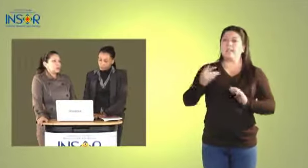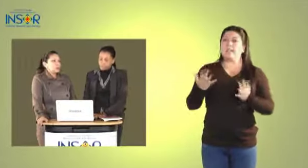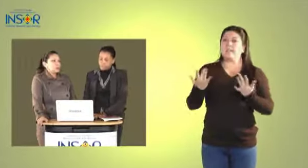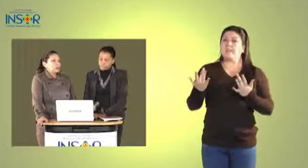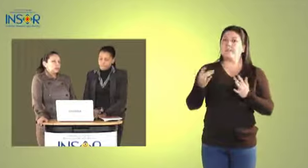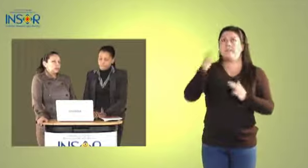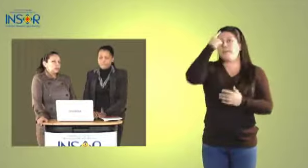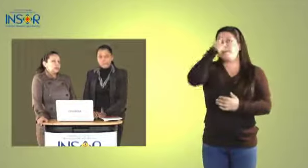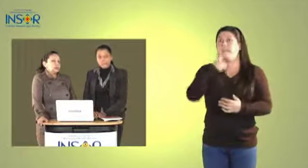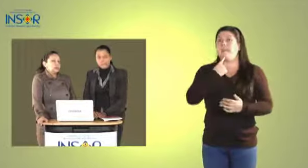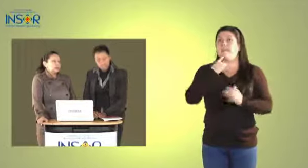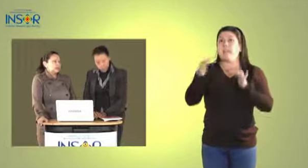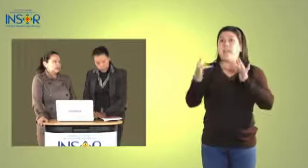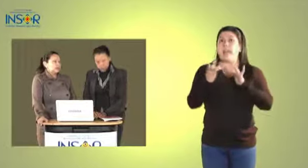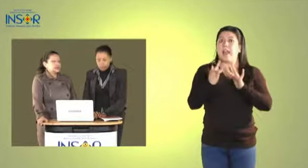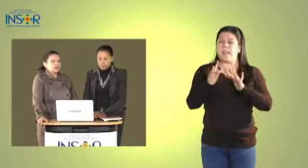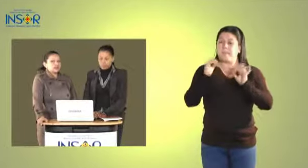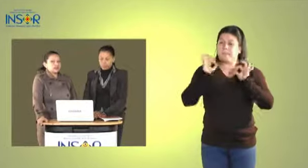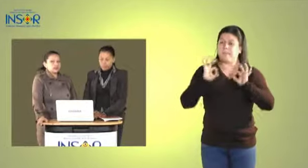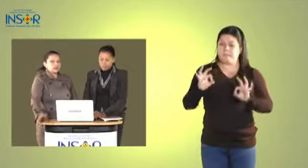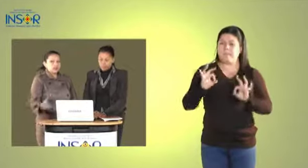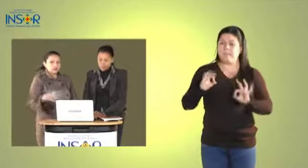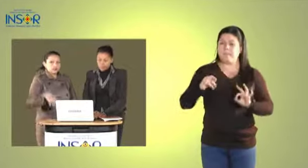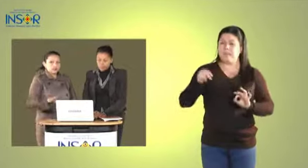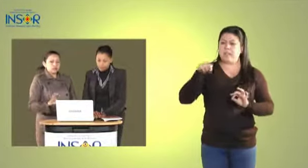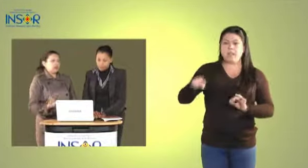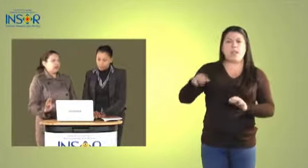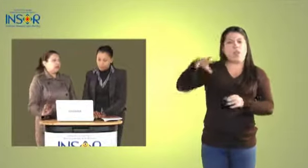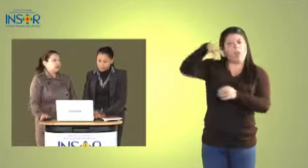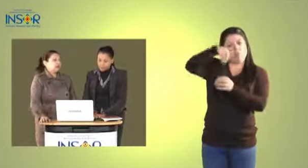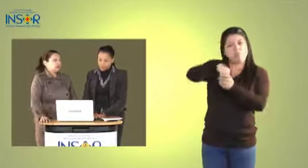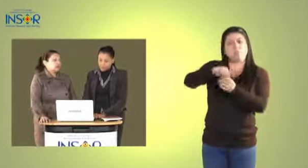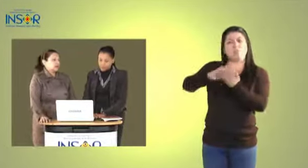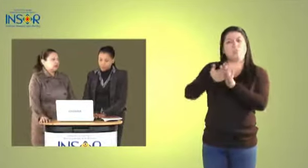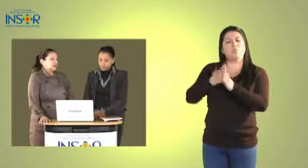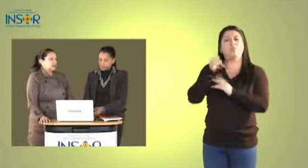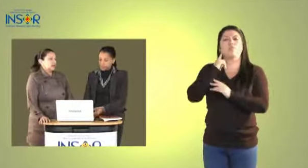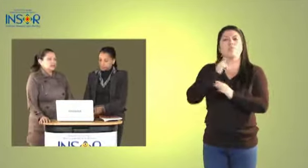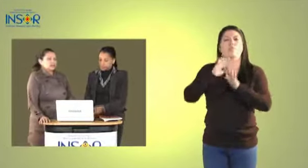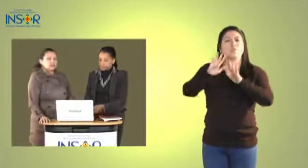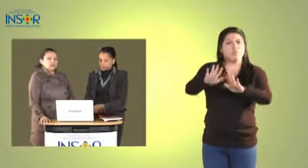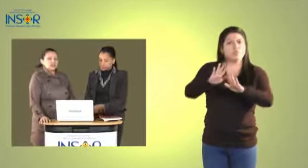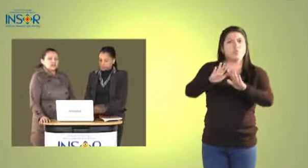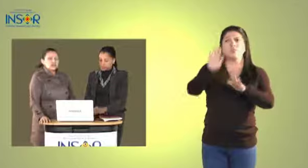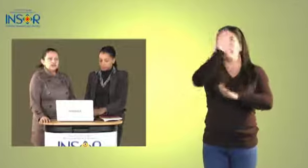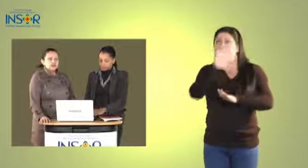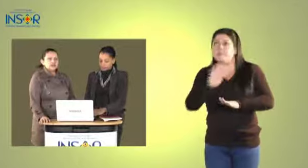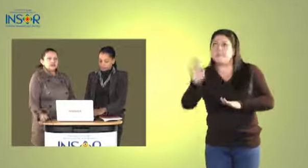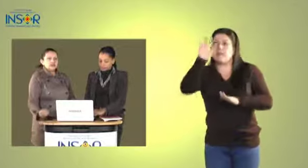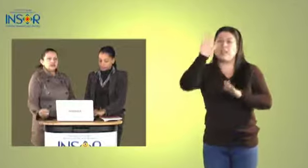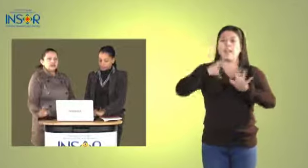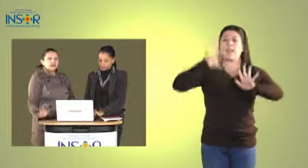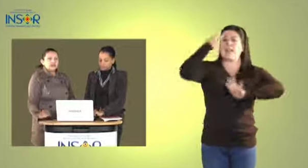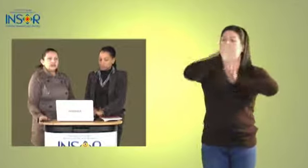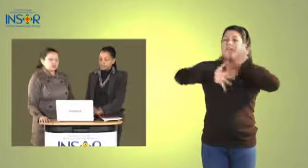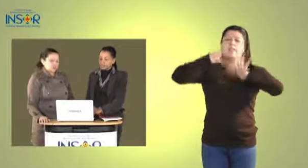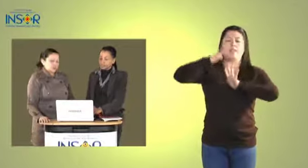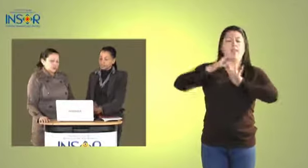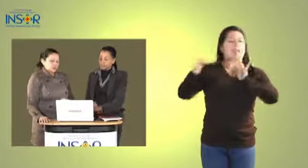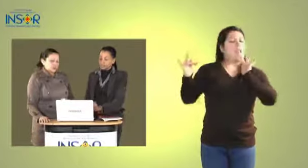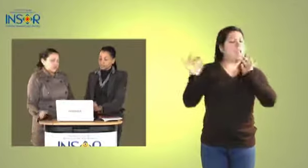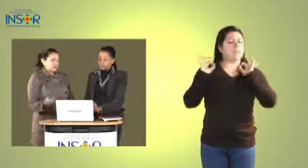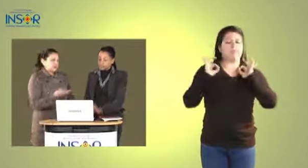usuario nativo de la lengua de señas, que sea parte de la comunidad sorda local, que la lengua de señas sea una lengua de señas impecable